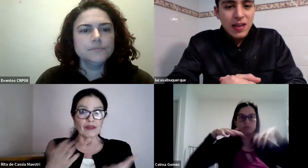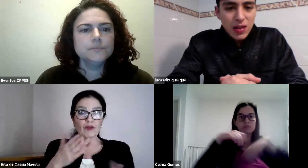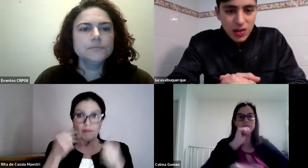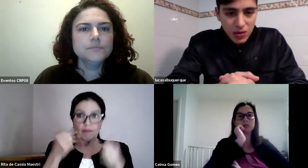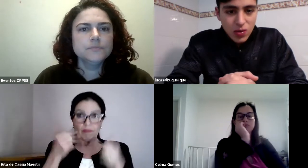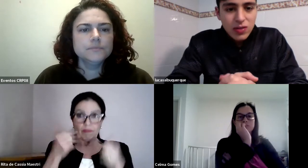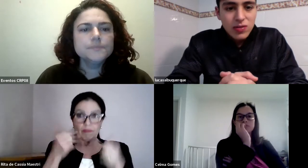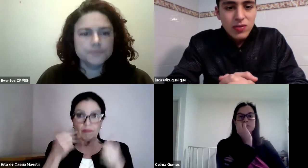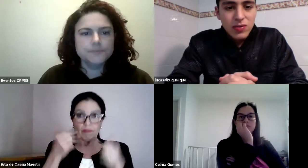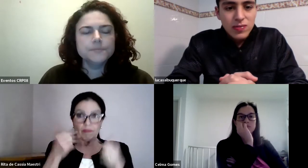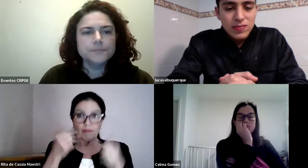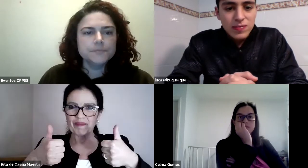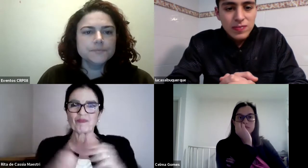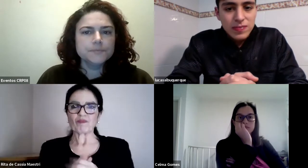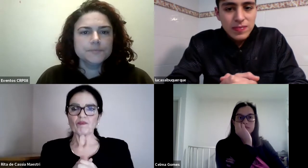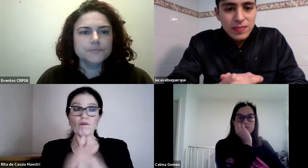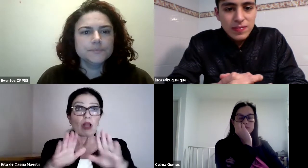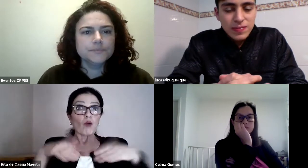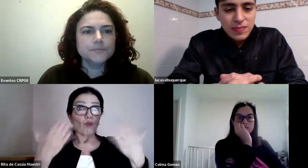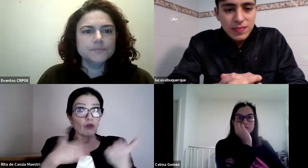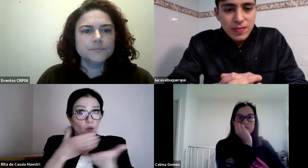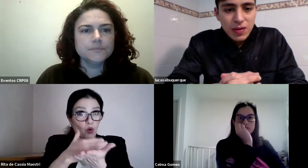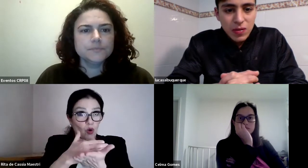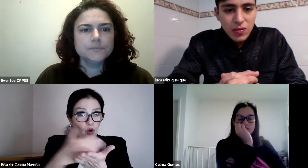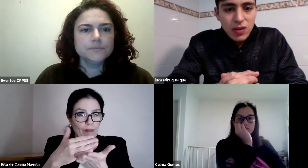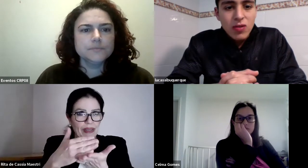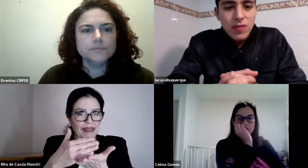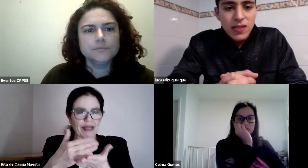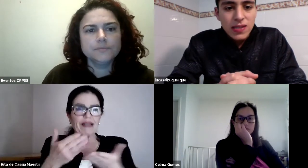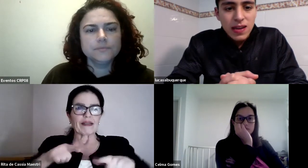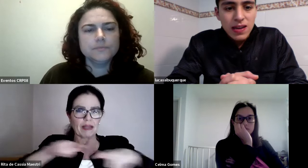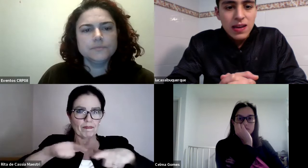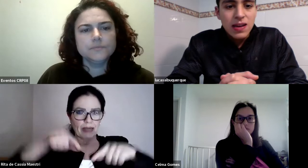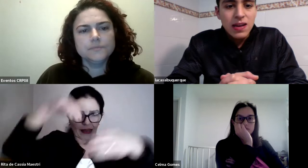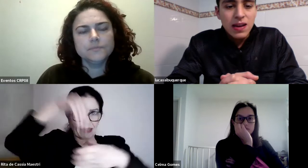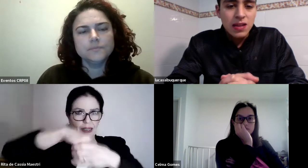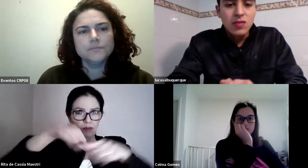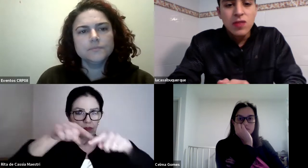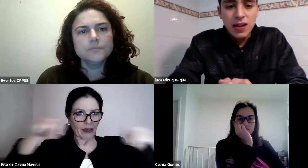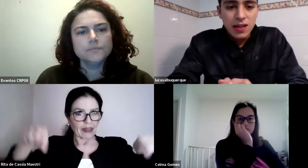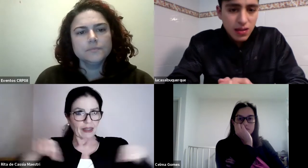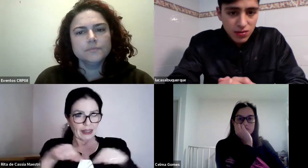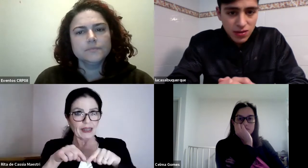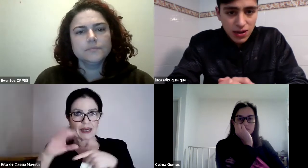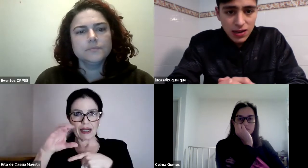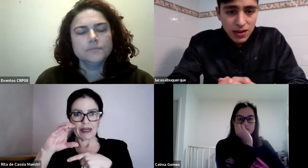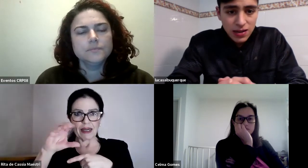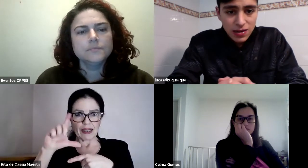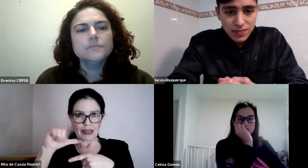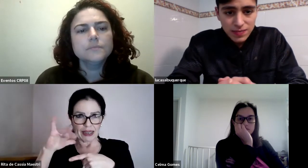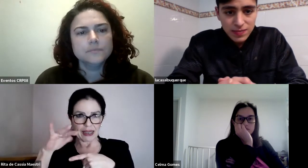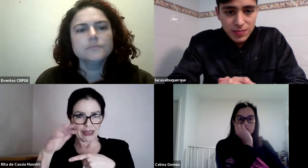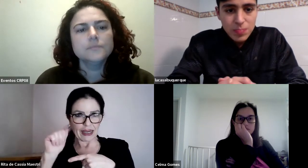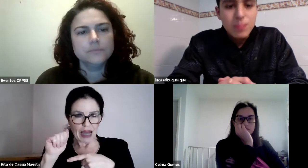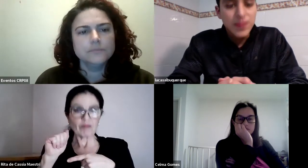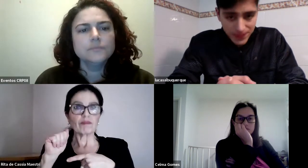tá prefere, quando quando você, eu comecei a atuar dentro da clínica,